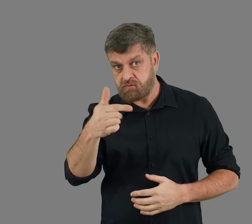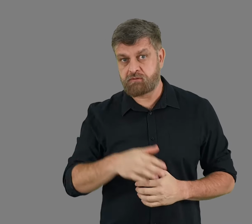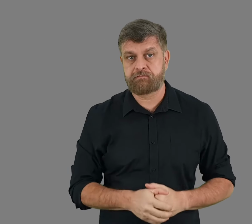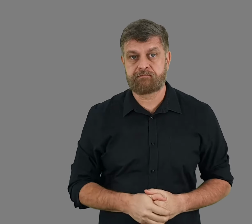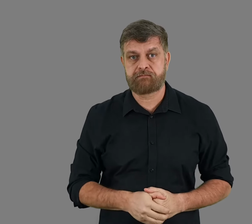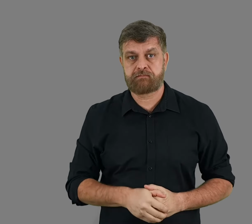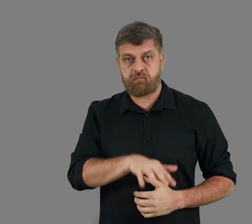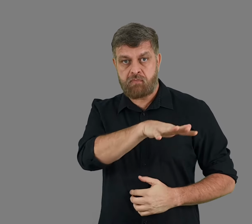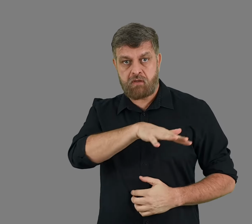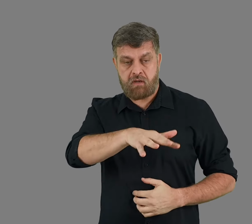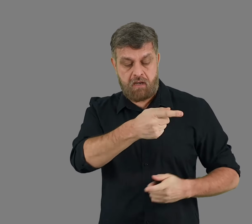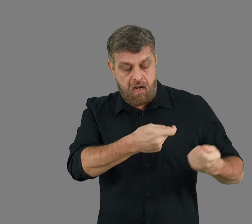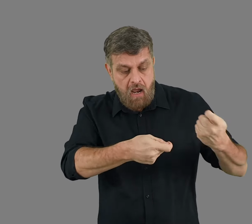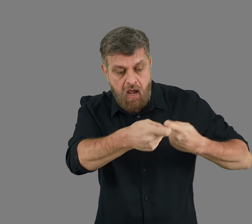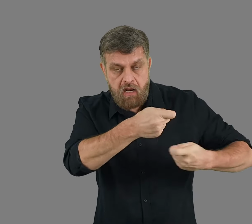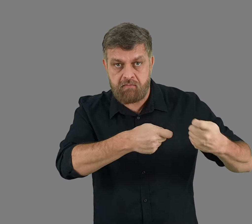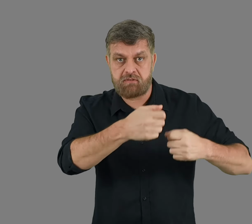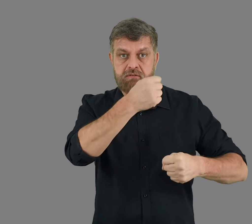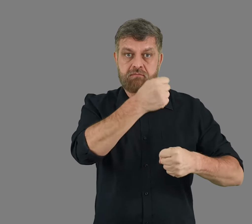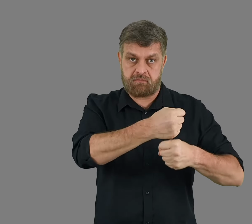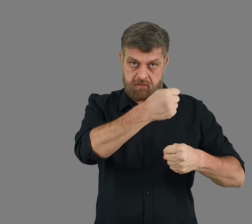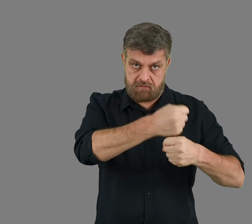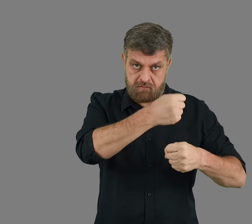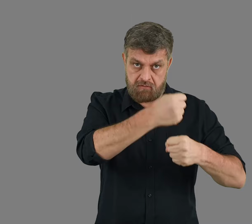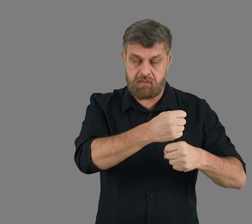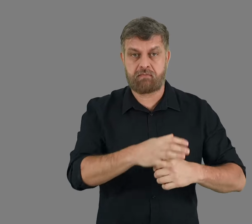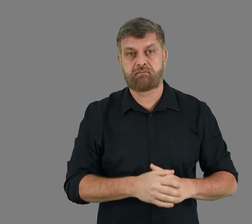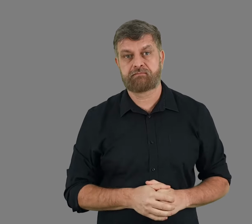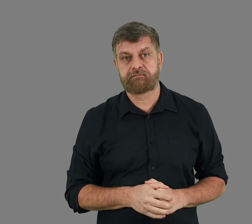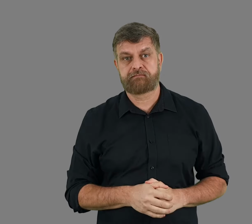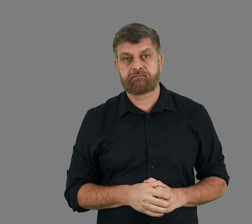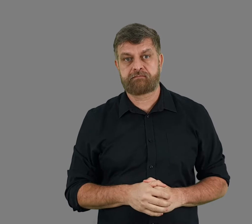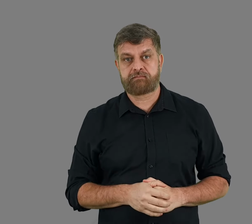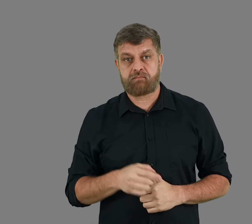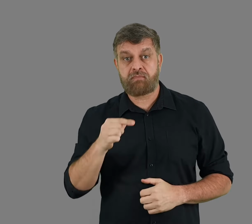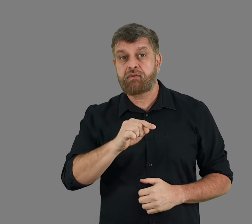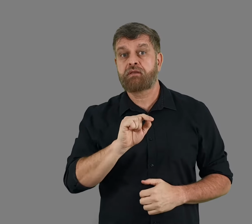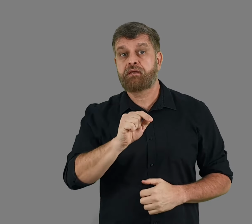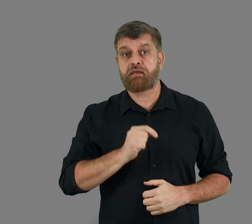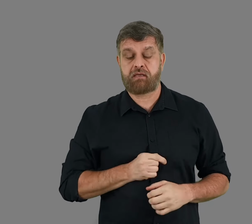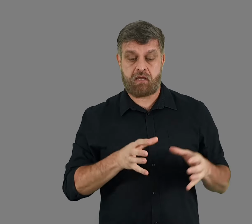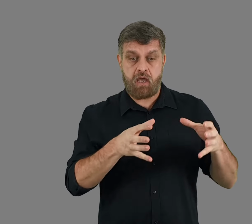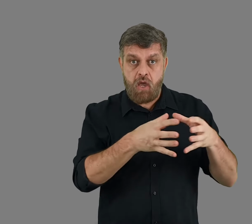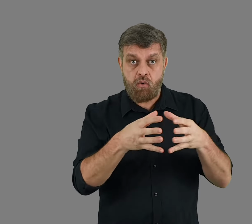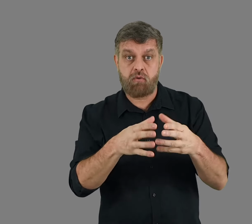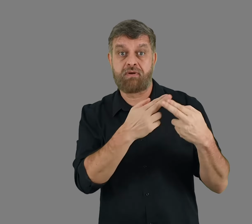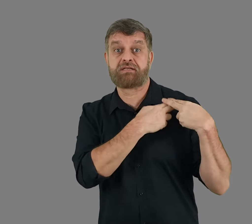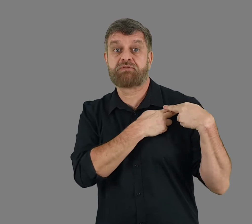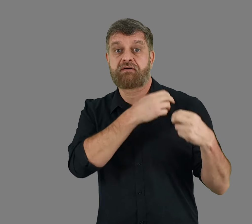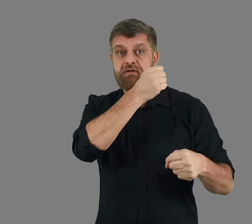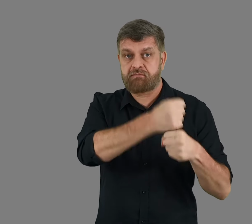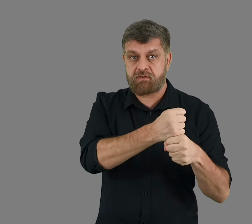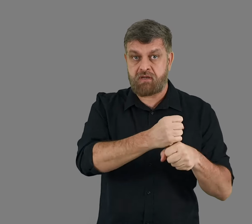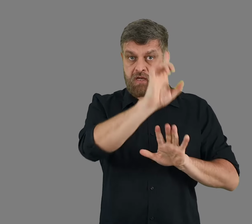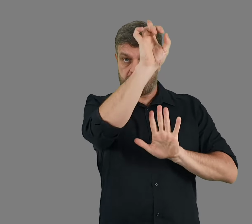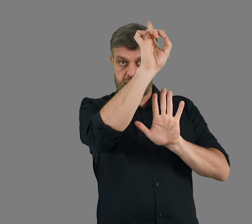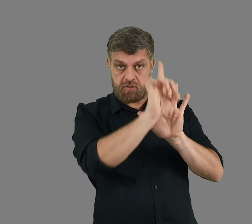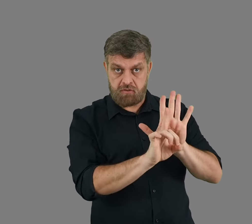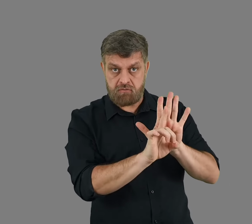órgãos administrativos da instituição. São órgãos da SUCAMP: 1. Diretoria Executiva. 2.